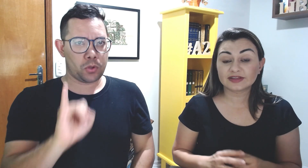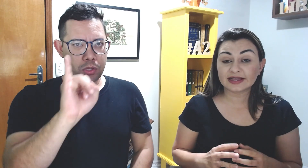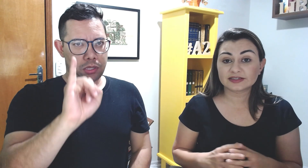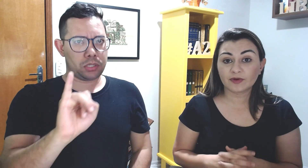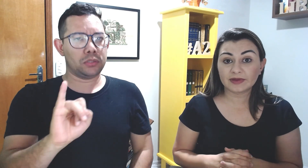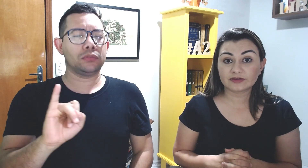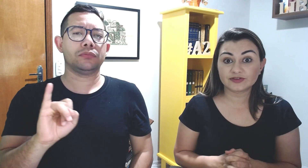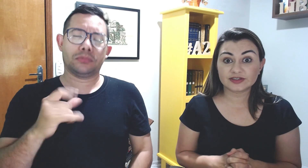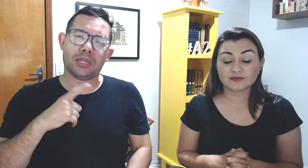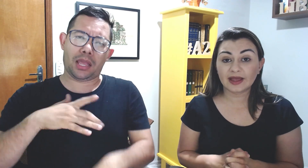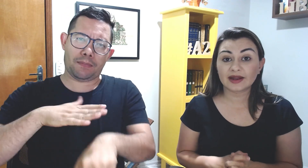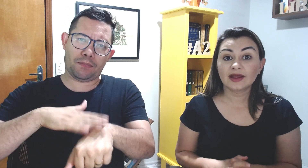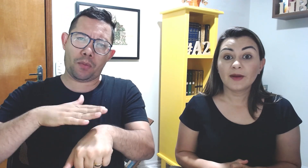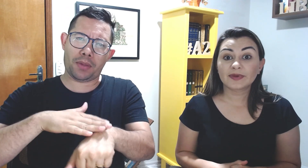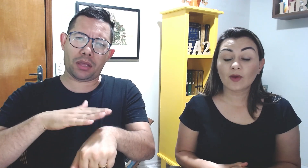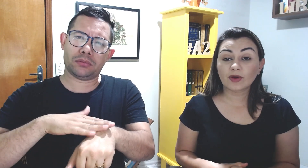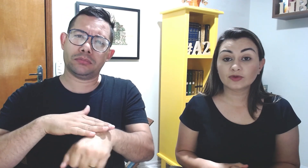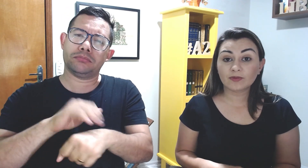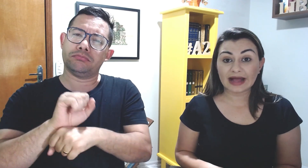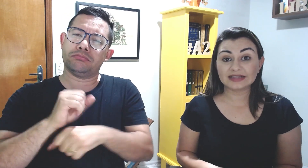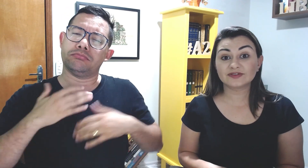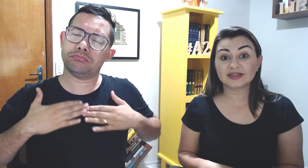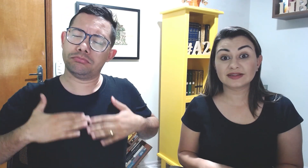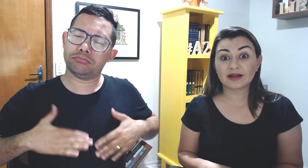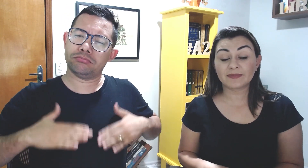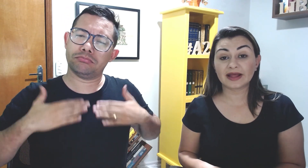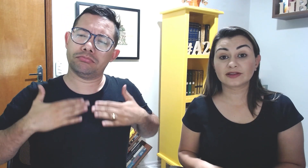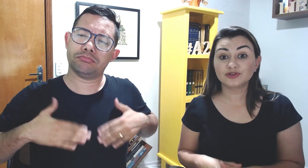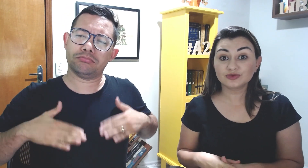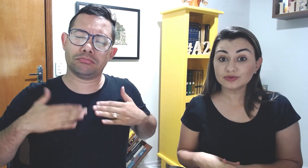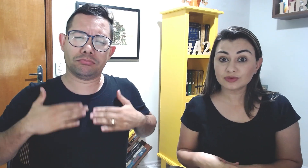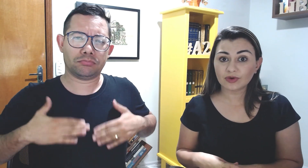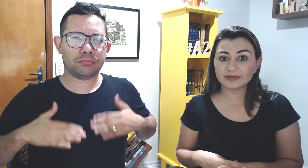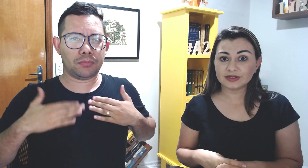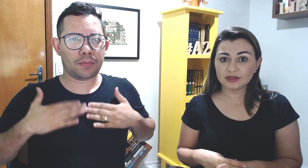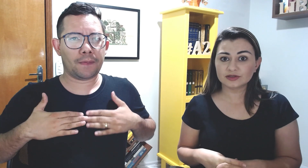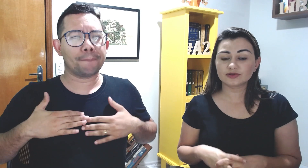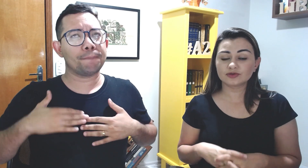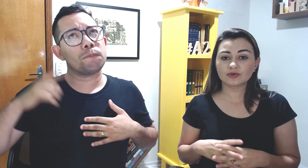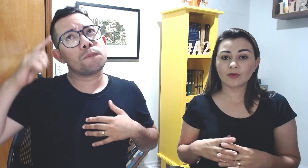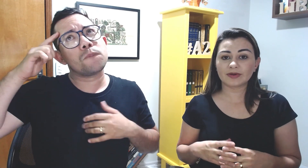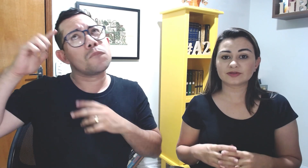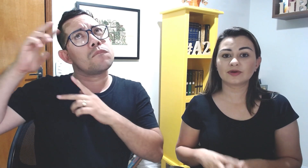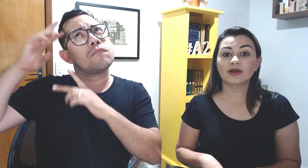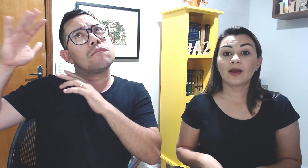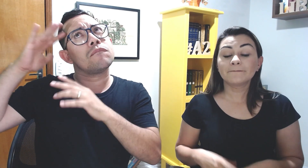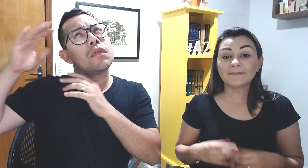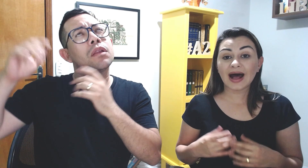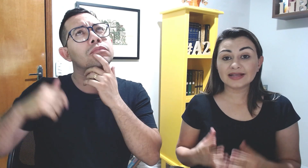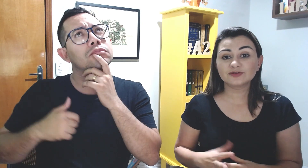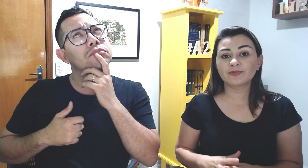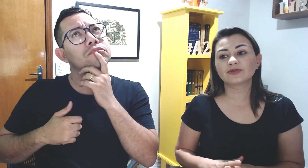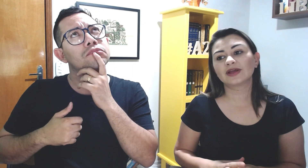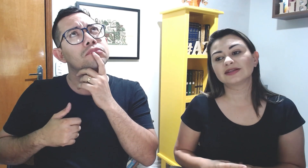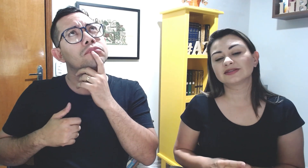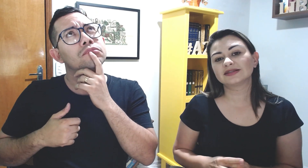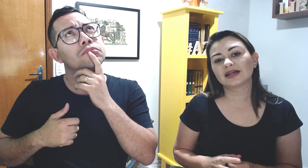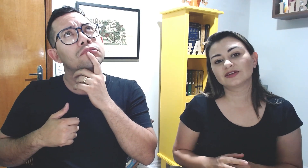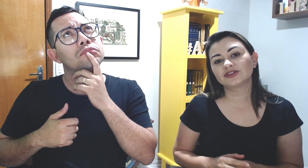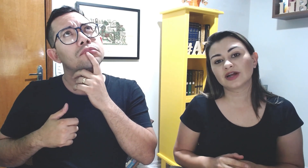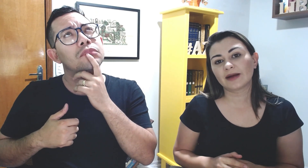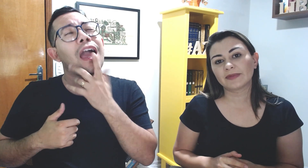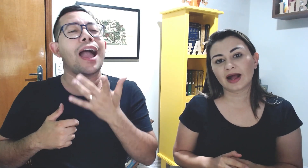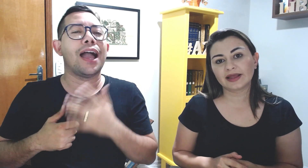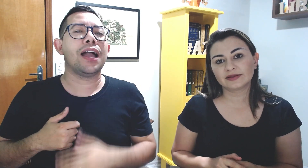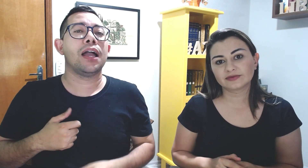isso, que tenha esse momento de espera, porque quanto mais você interprete junto com o ministro, junto com o pastor, mais no português sinalizado